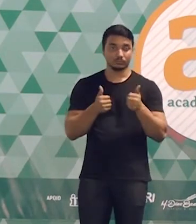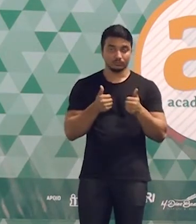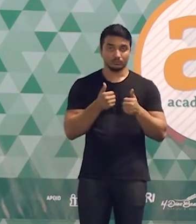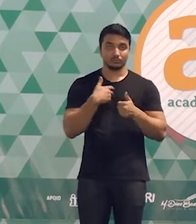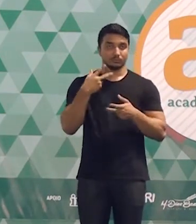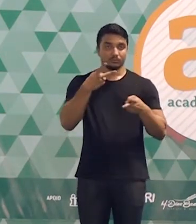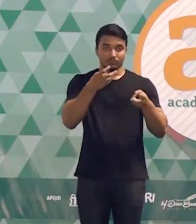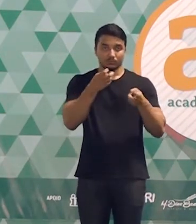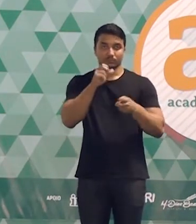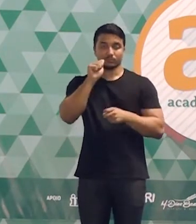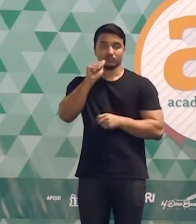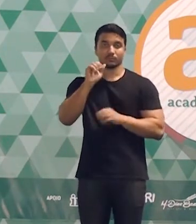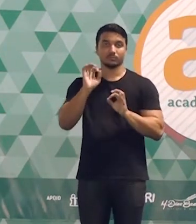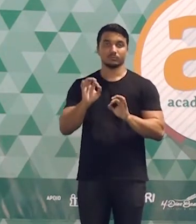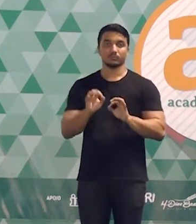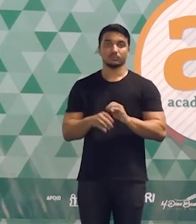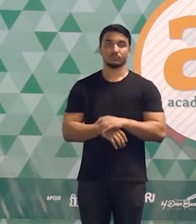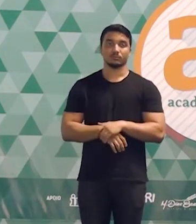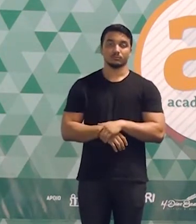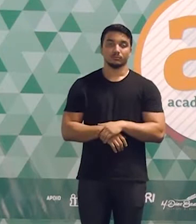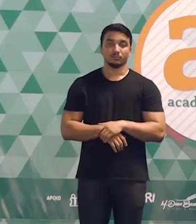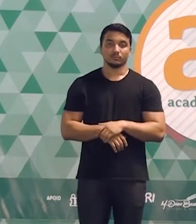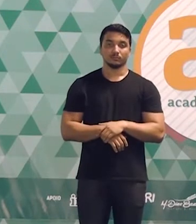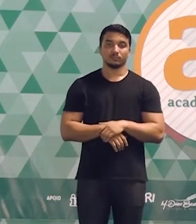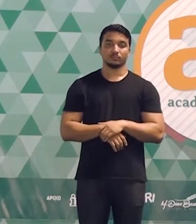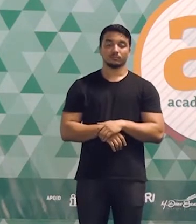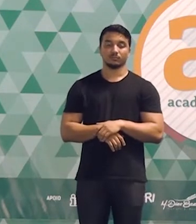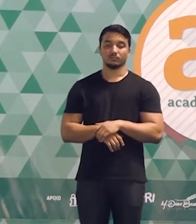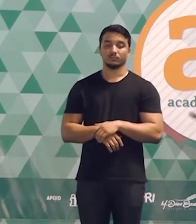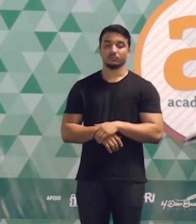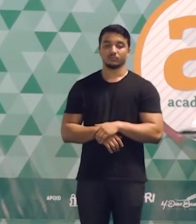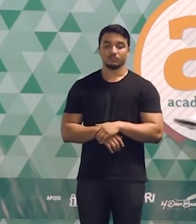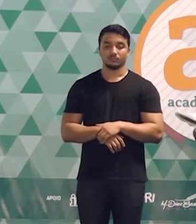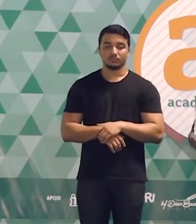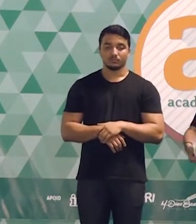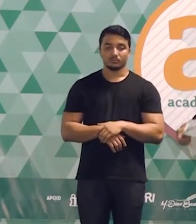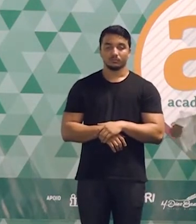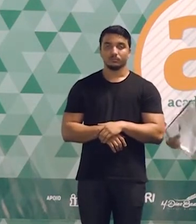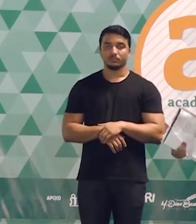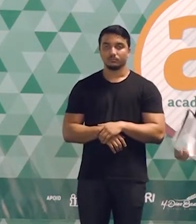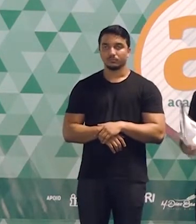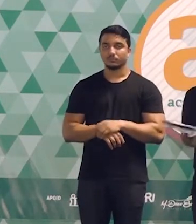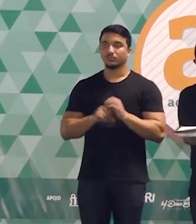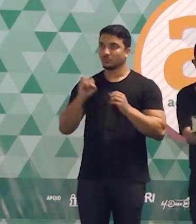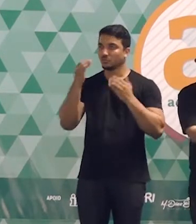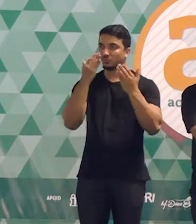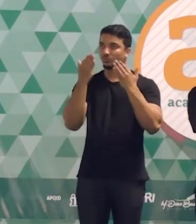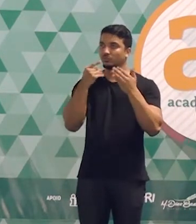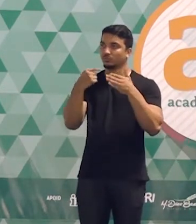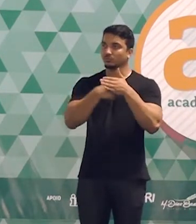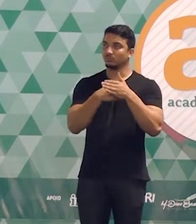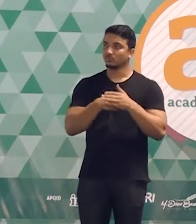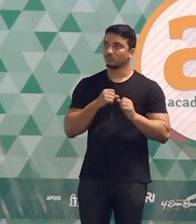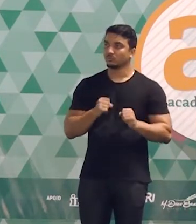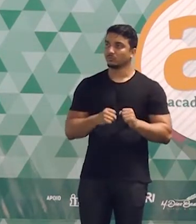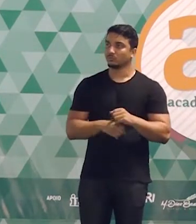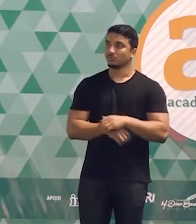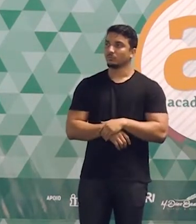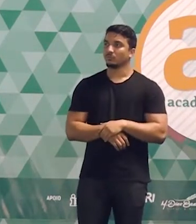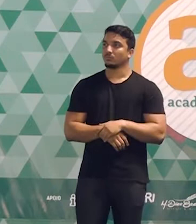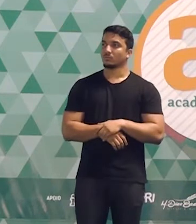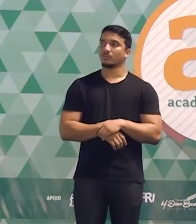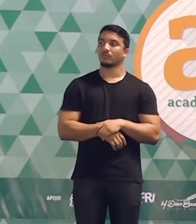Notaram direitinho essa resposta? Deu para verificar direitinho? Muito bem. Qualquer dúvida, por favor, fique à vontade de